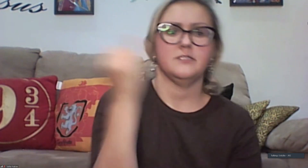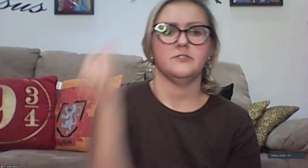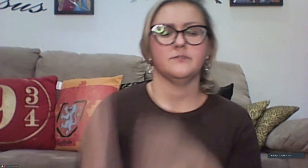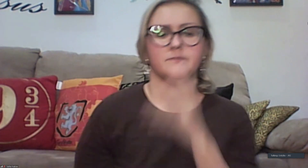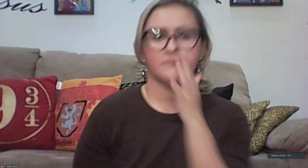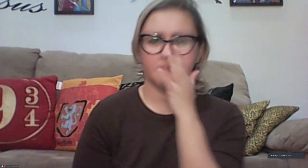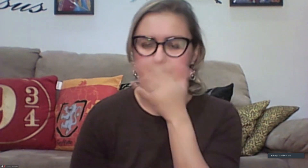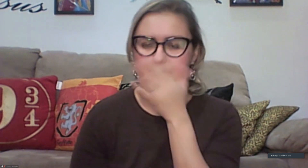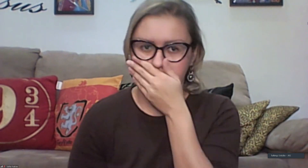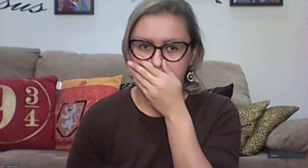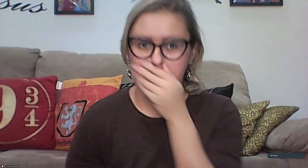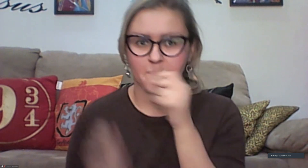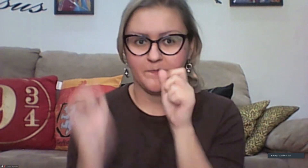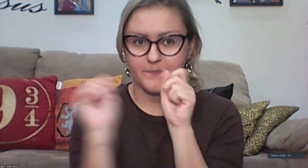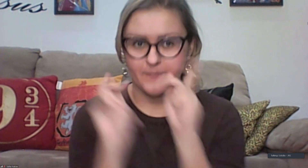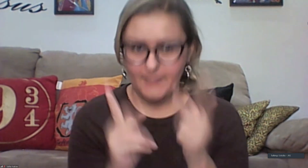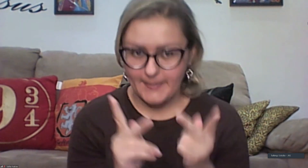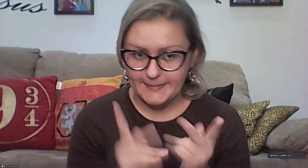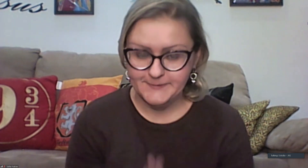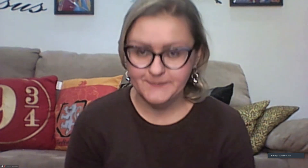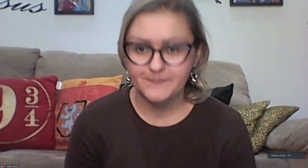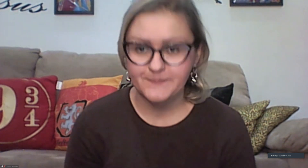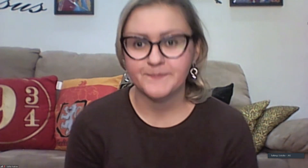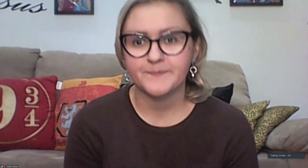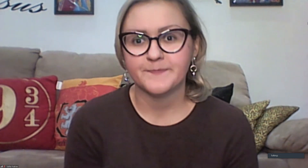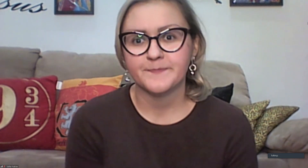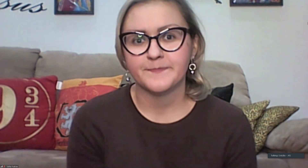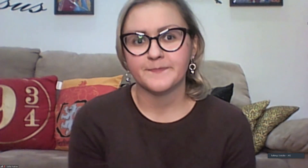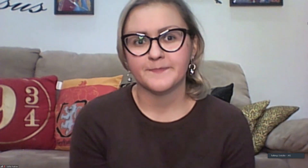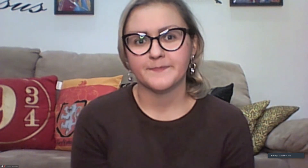aplica. Você entendeu? É mais ou menos nessas condições.